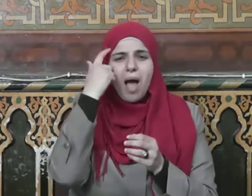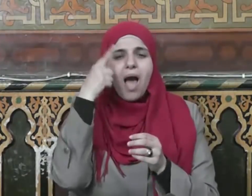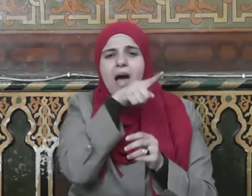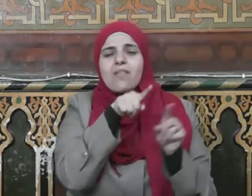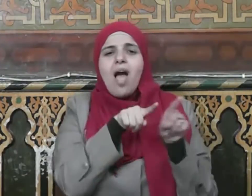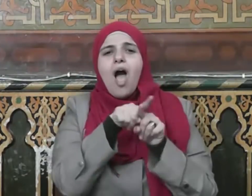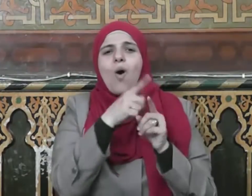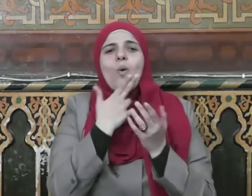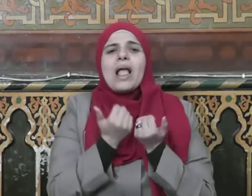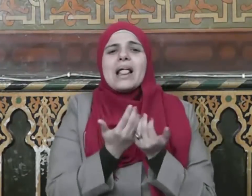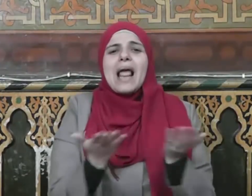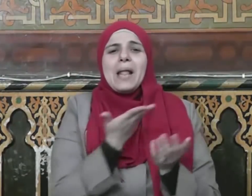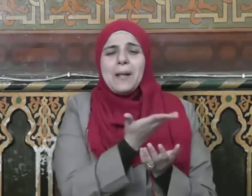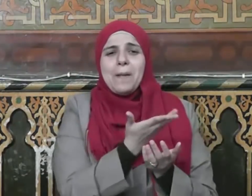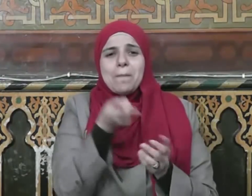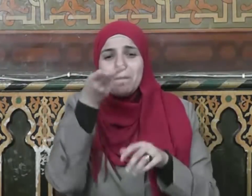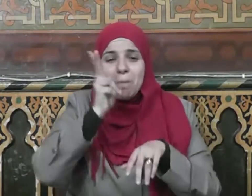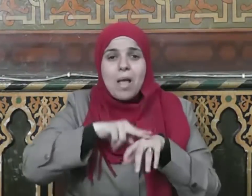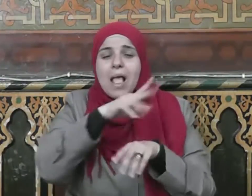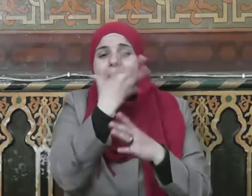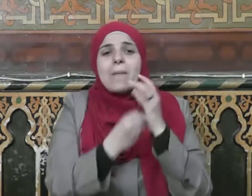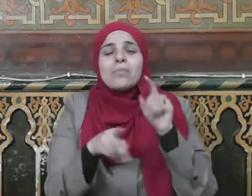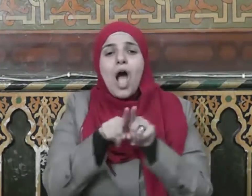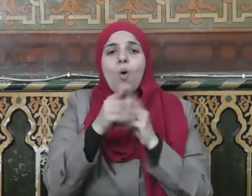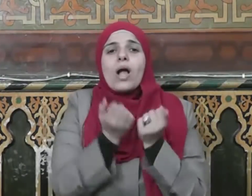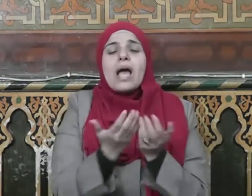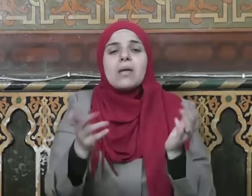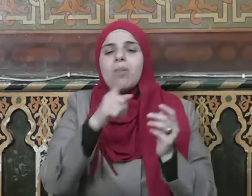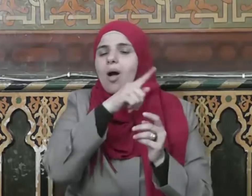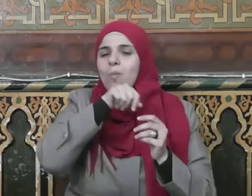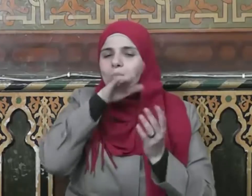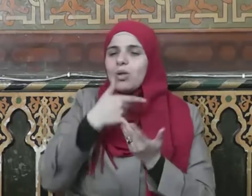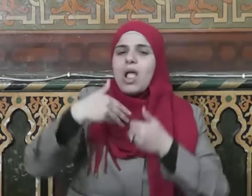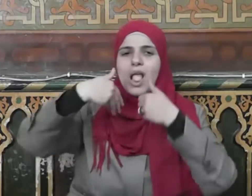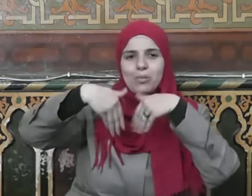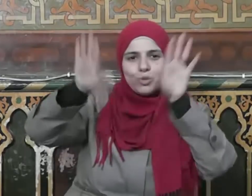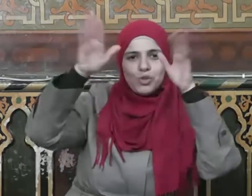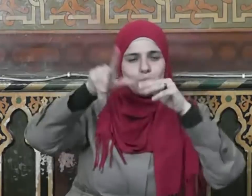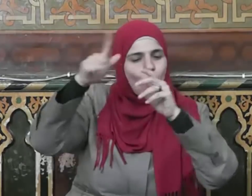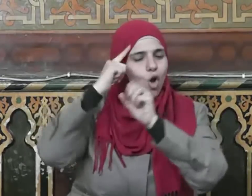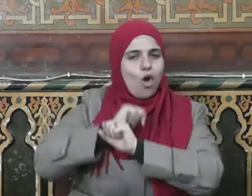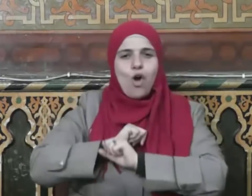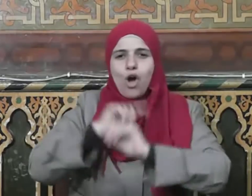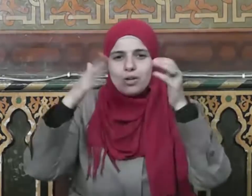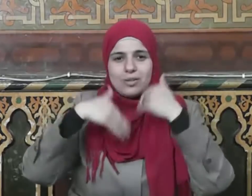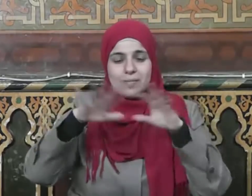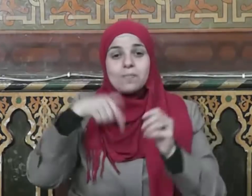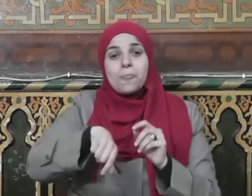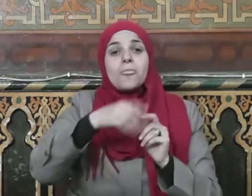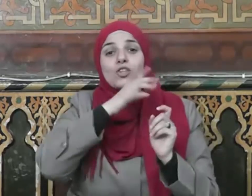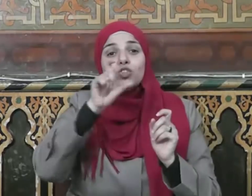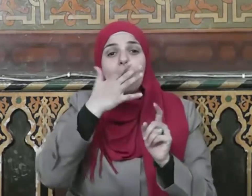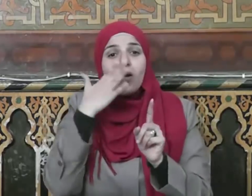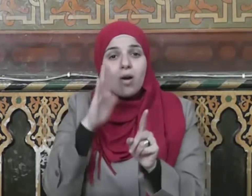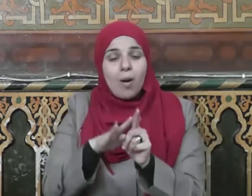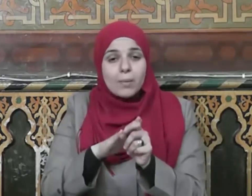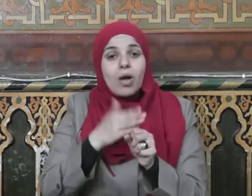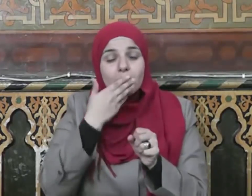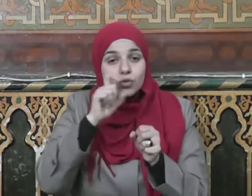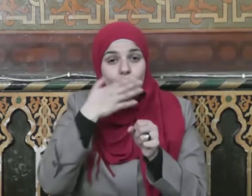أخ كريم. قال: اذهبوا فأنتم الطلقاء. وفي شهر رمضان كانت حرب